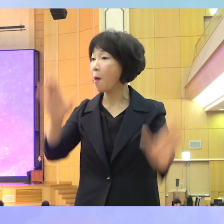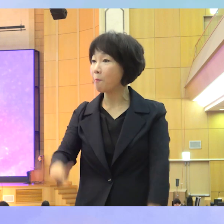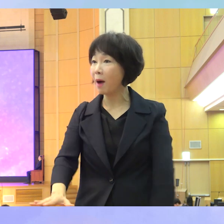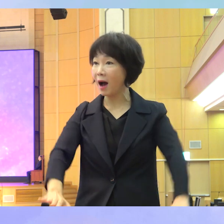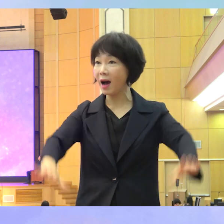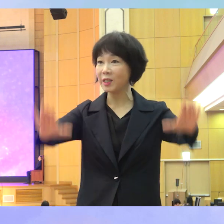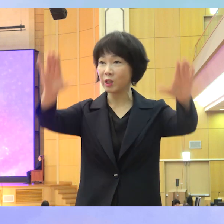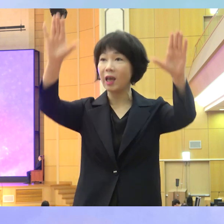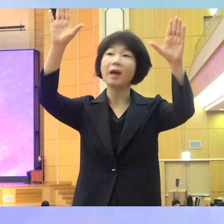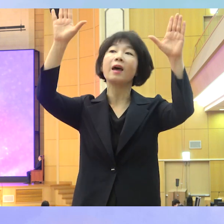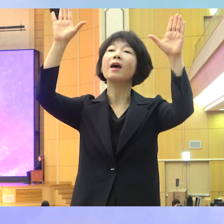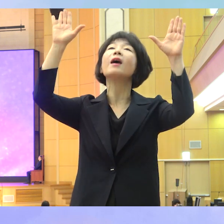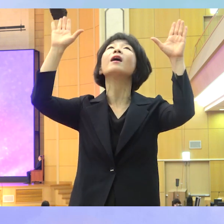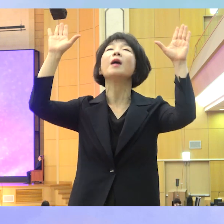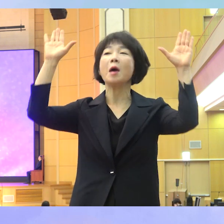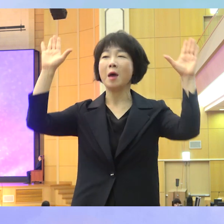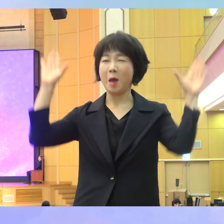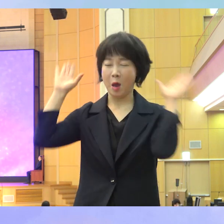왕께